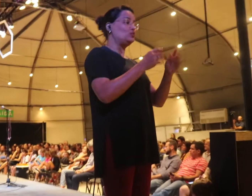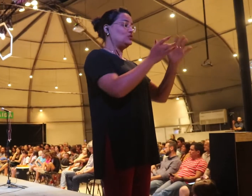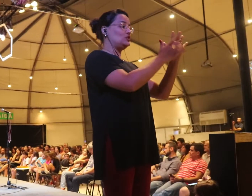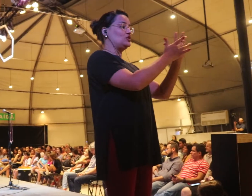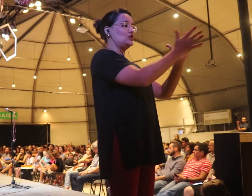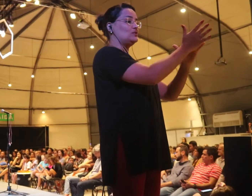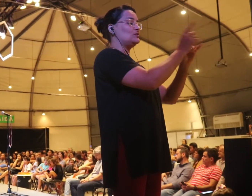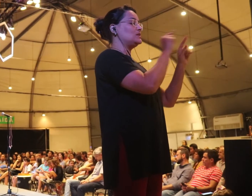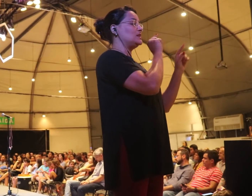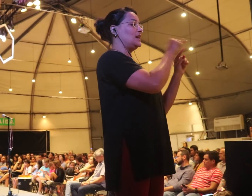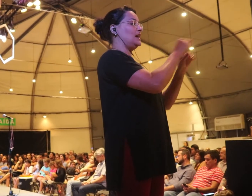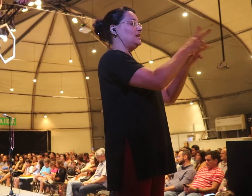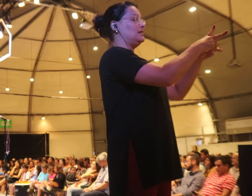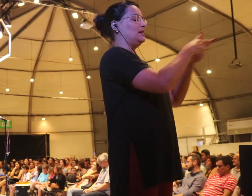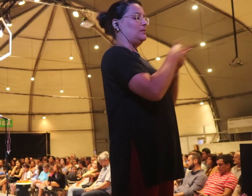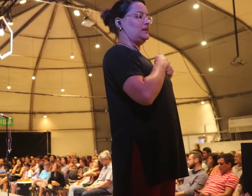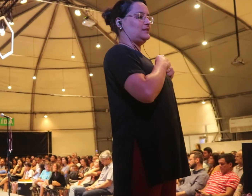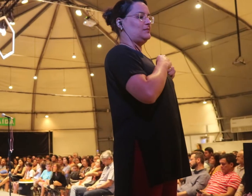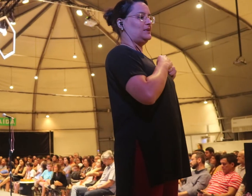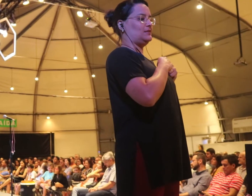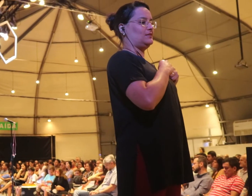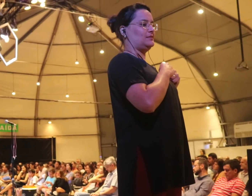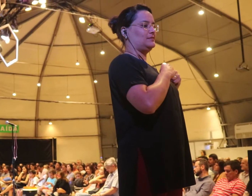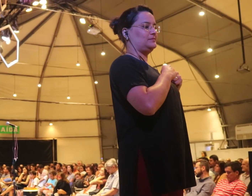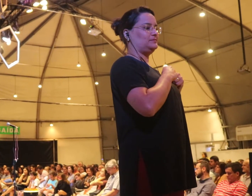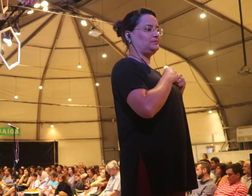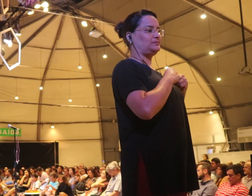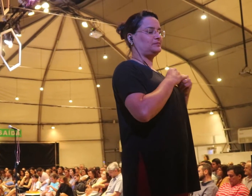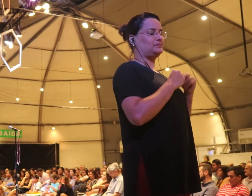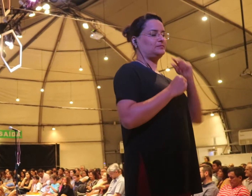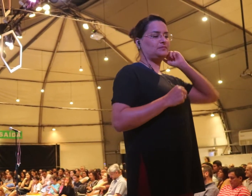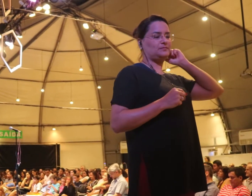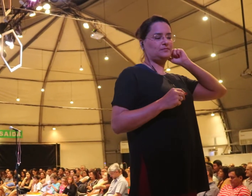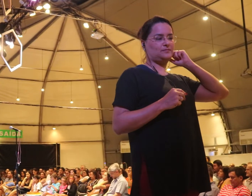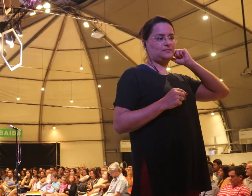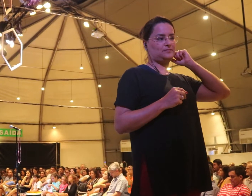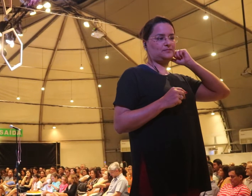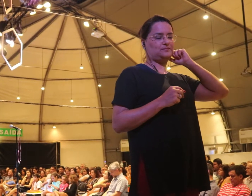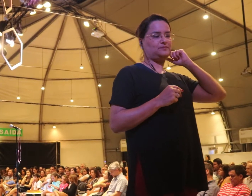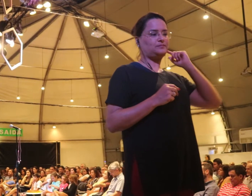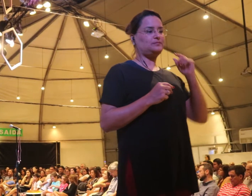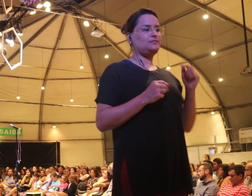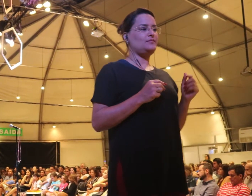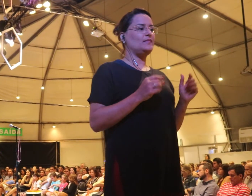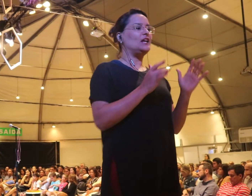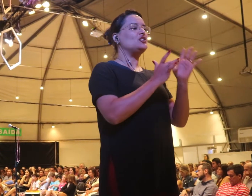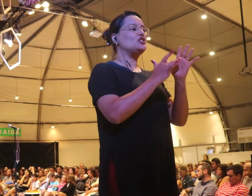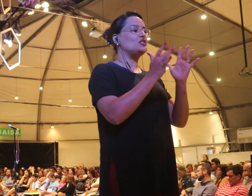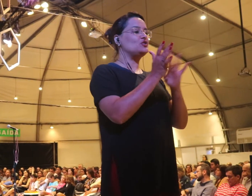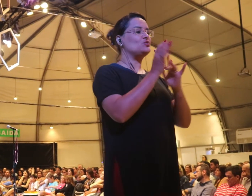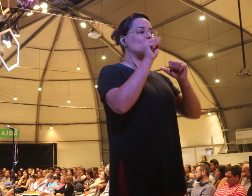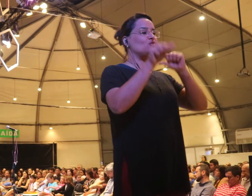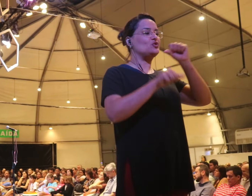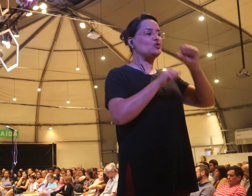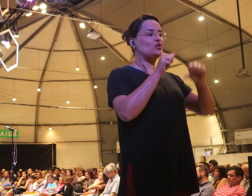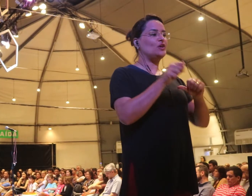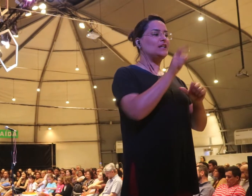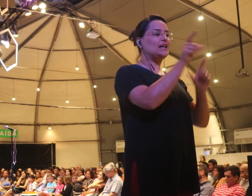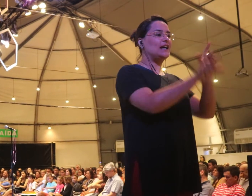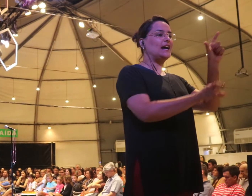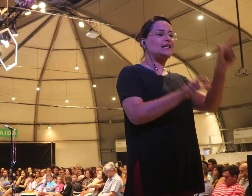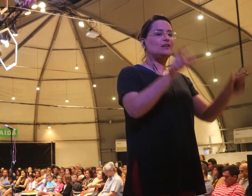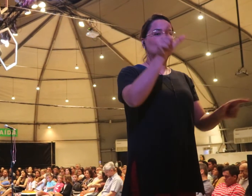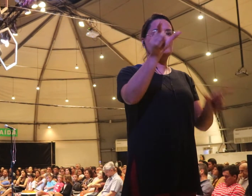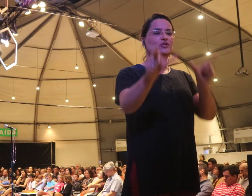pela graça é assim: a gente é justificado pelo mérito de Cristo. Jesus é quem torna cada um